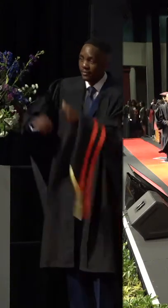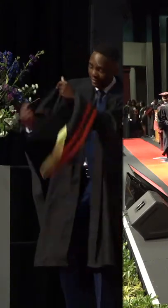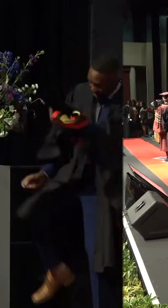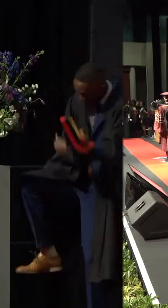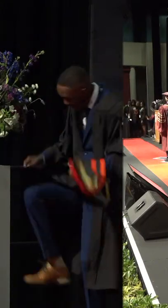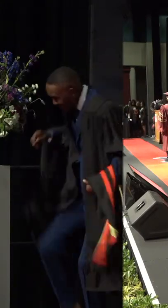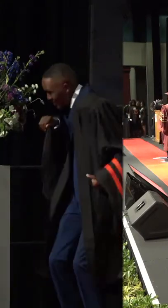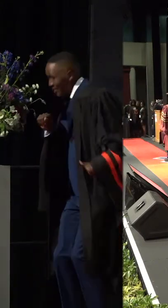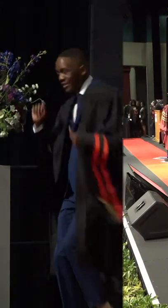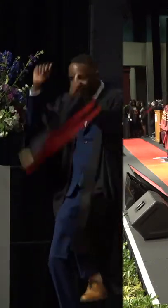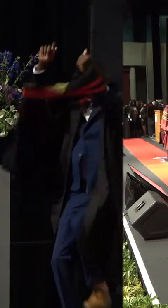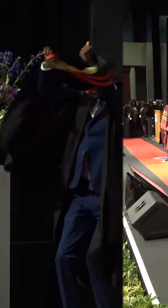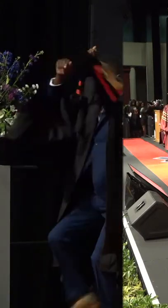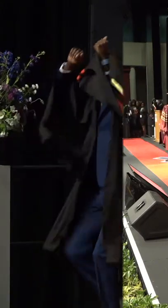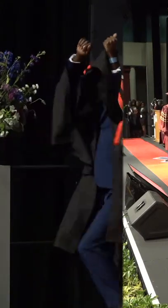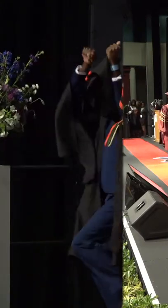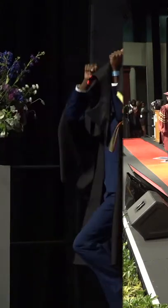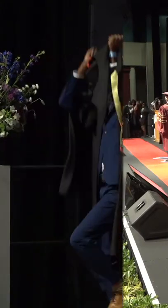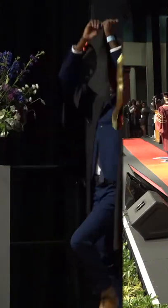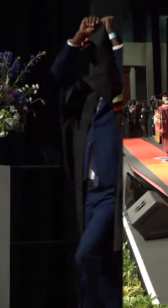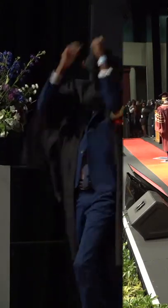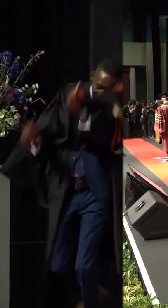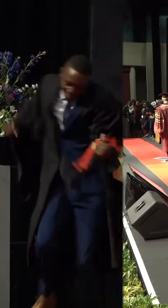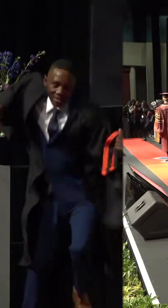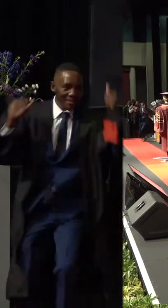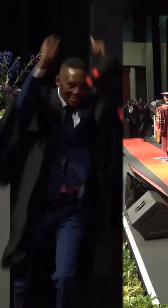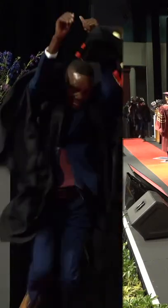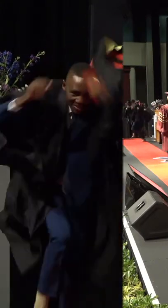Thakasani Mqondisi Khumalo.